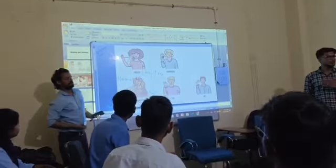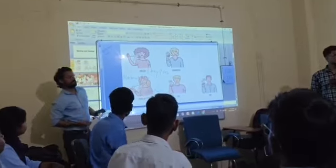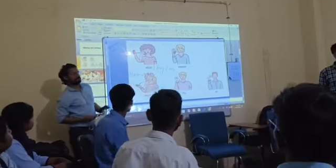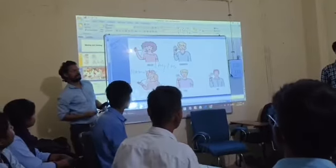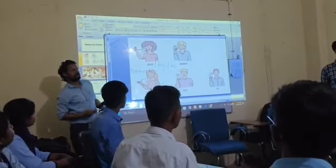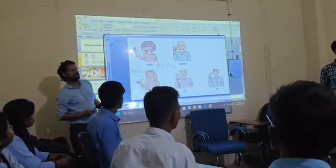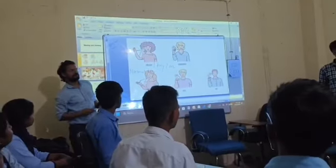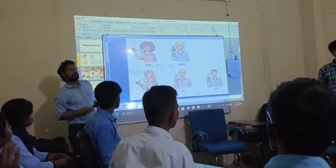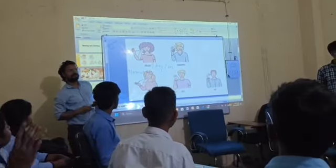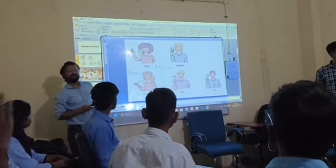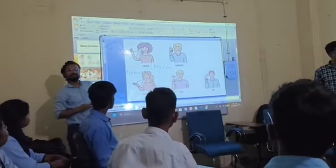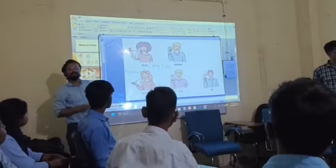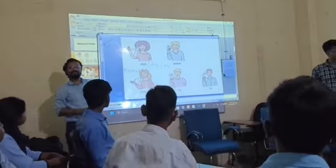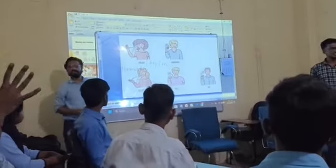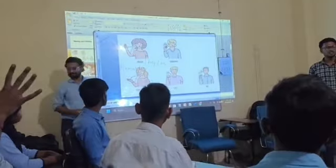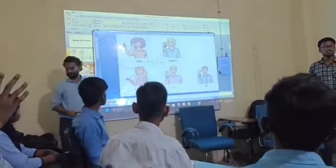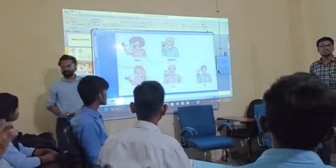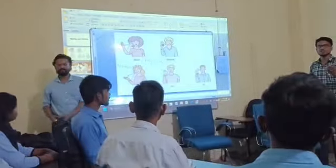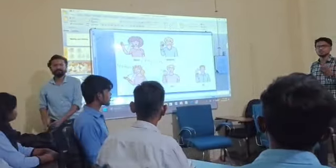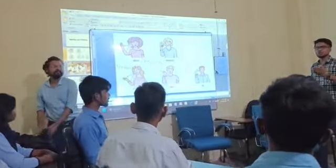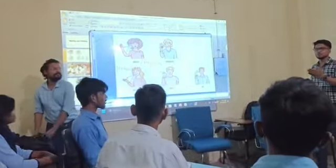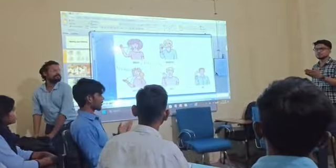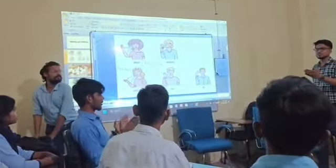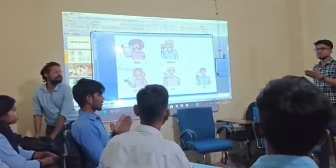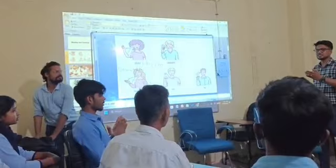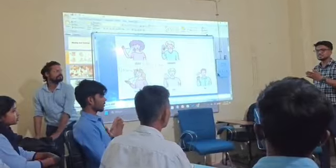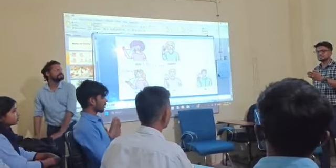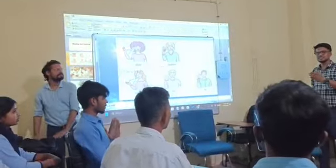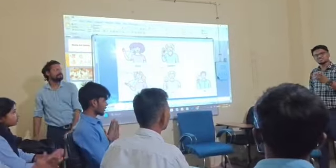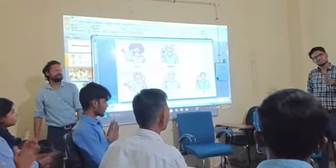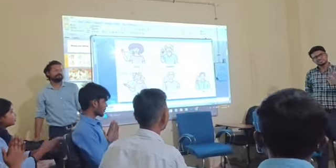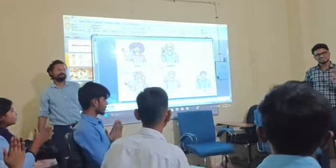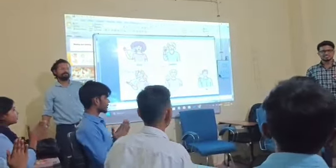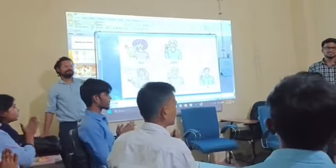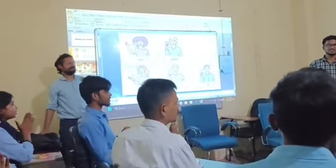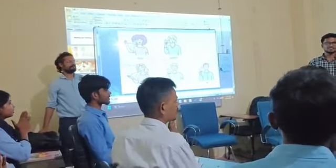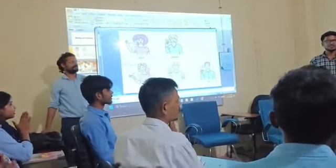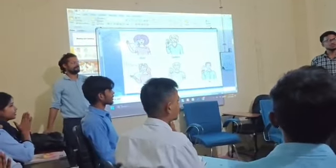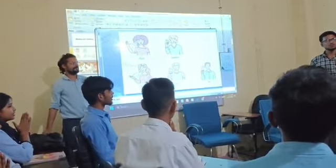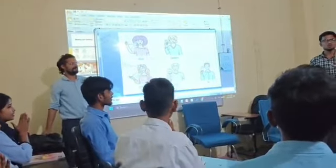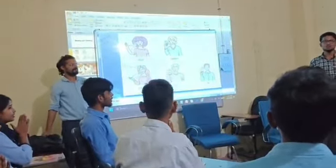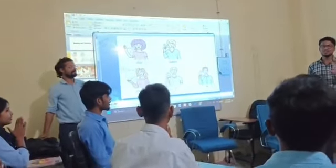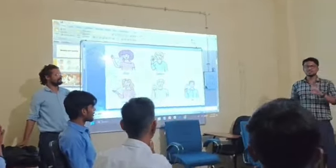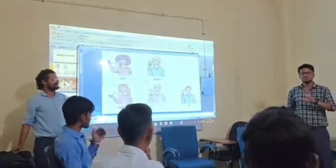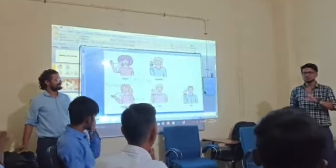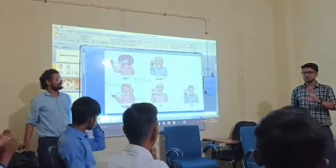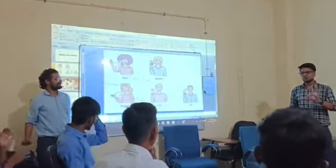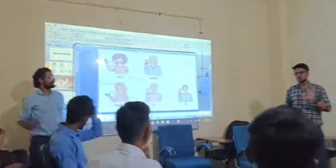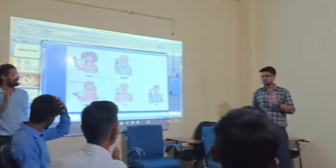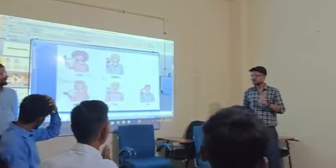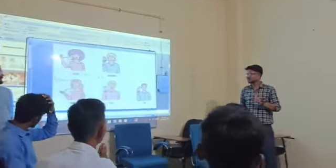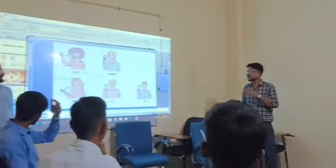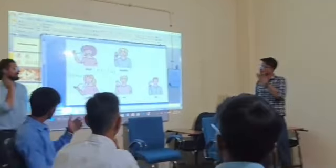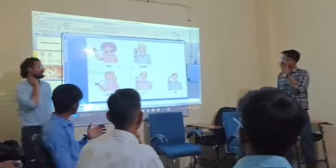नमस्ते कैसे साइन करोगे आप? नमस्ते, ये तो नॉर्मल है, ये तो सभी को पता होगा।